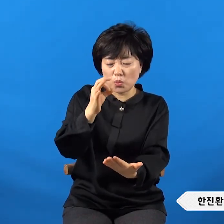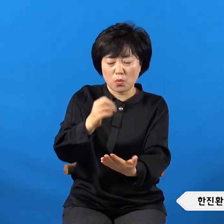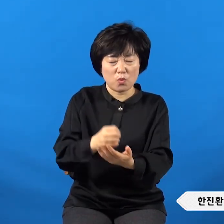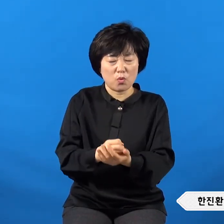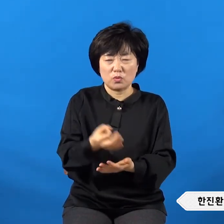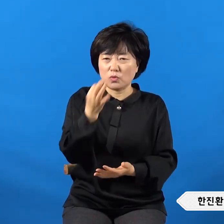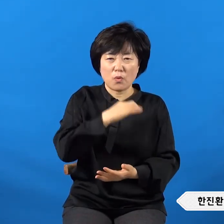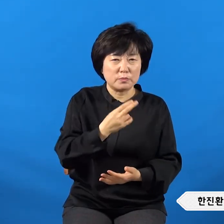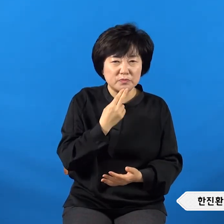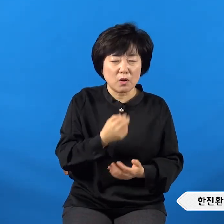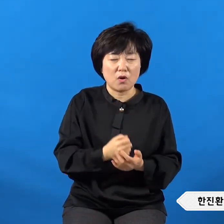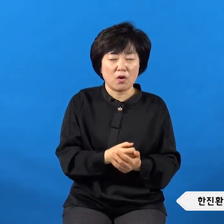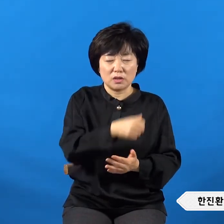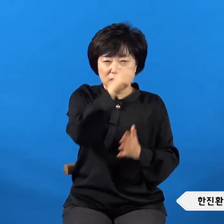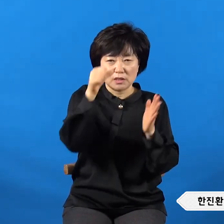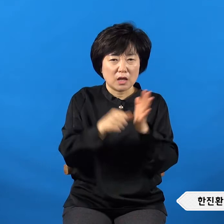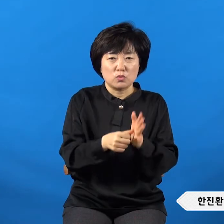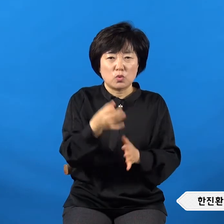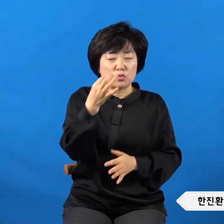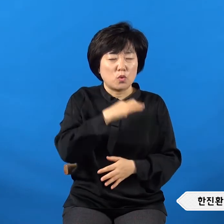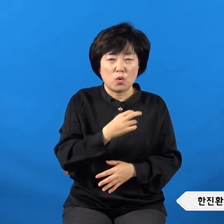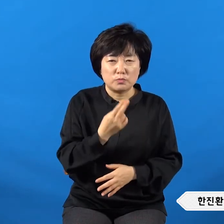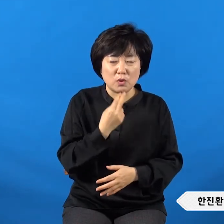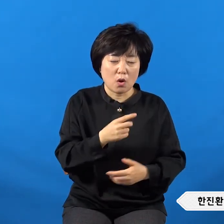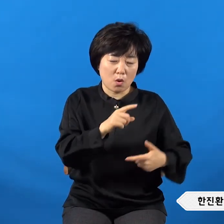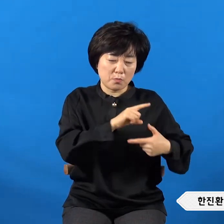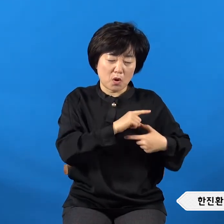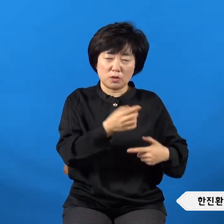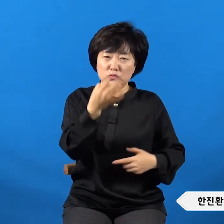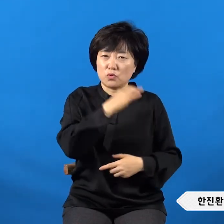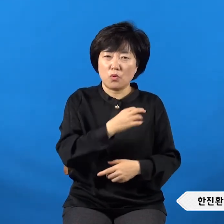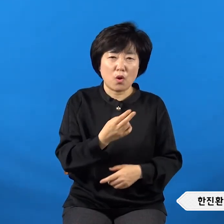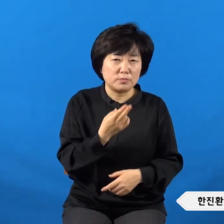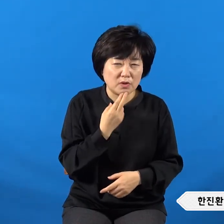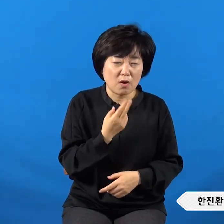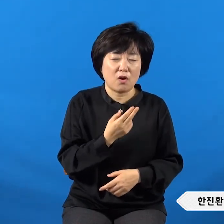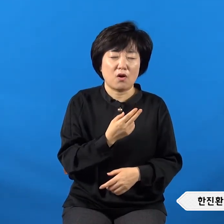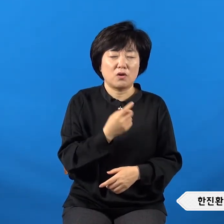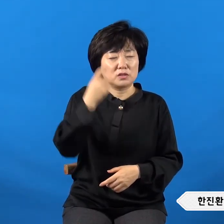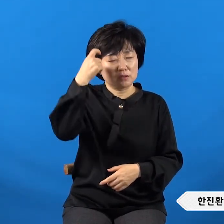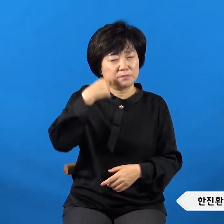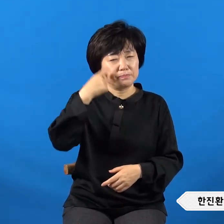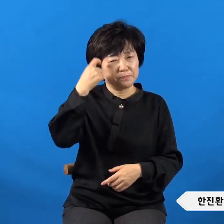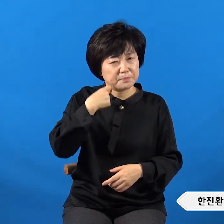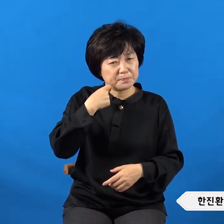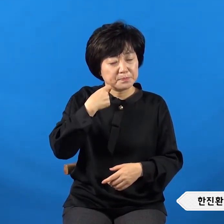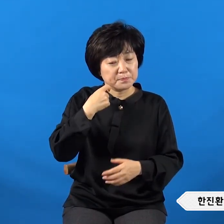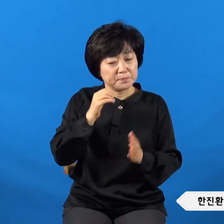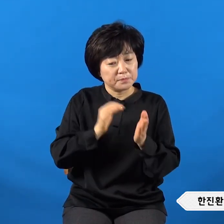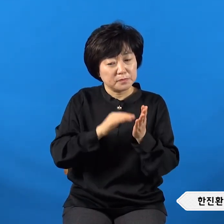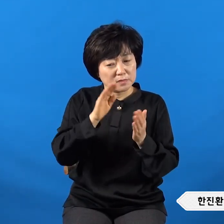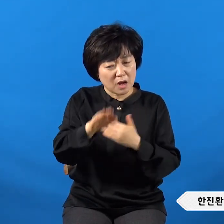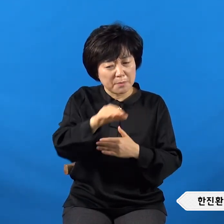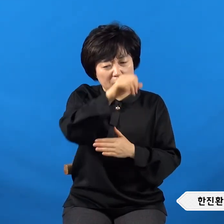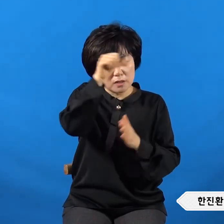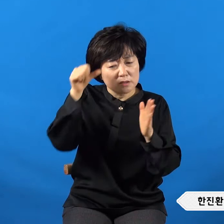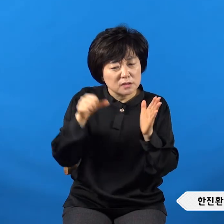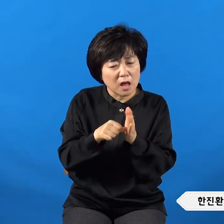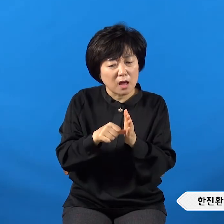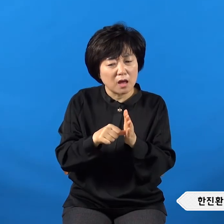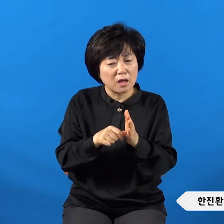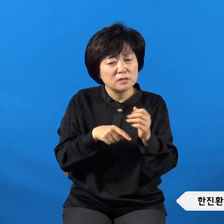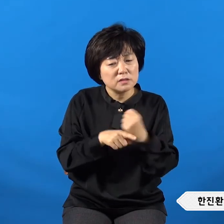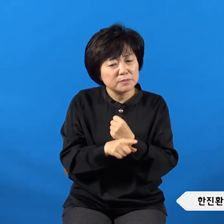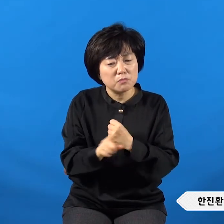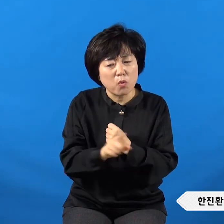허탈해집니다. 그러면 인생의 의미는 도대체 어디서 찾을 수 있는가 하고 목이 마르게